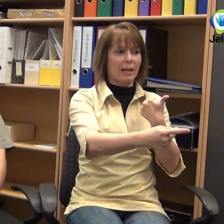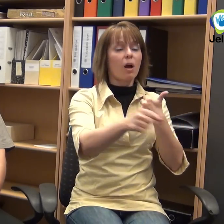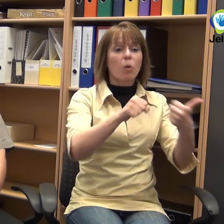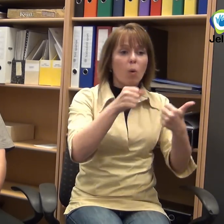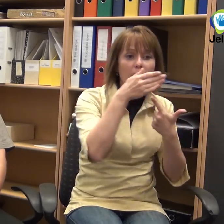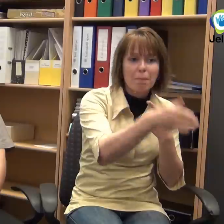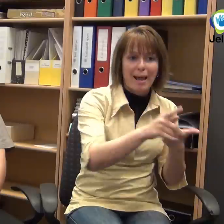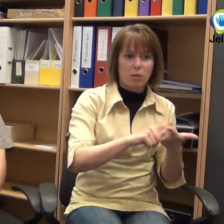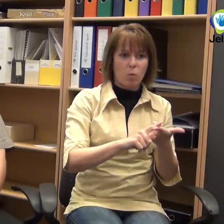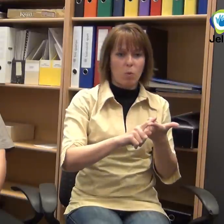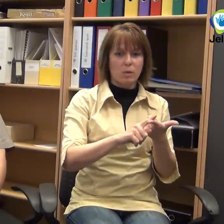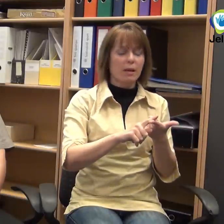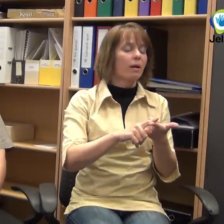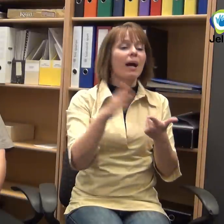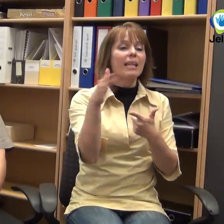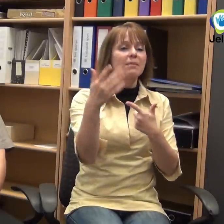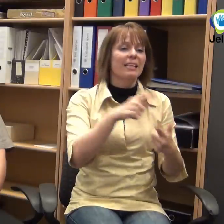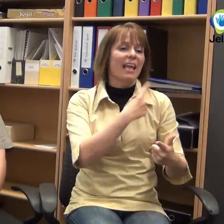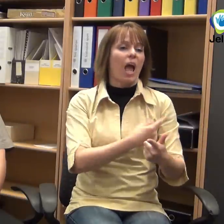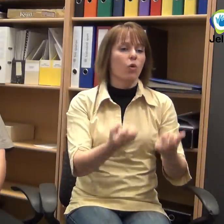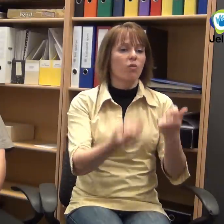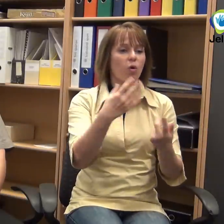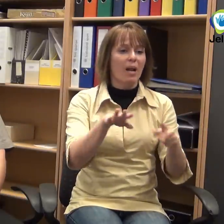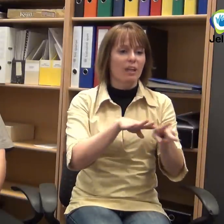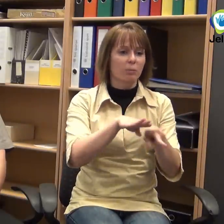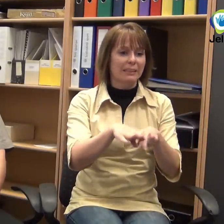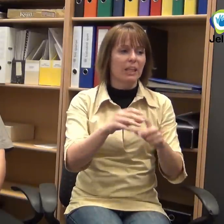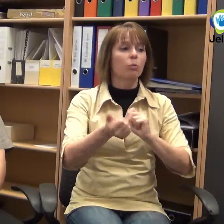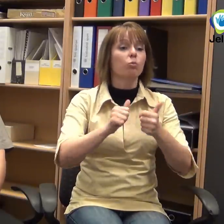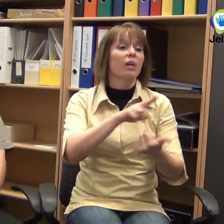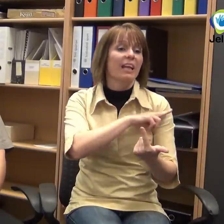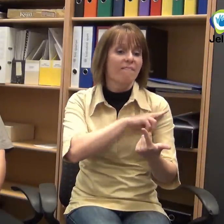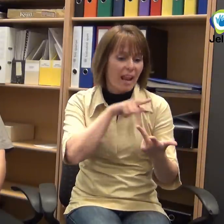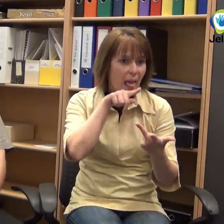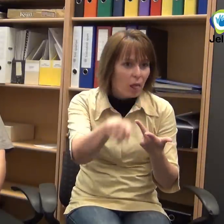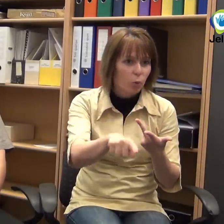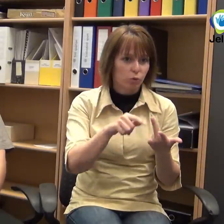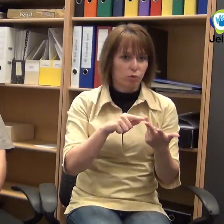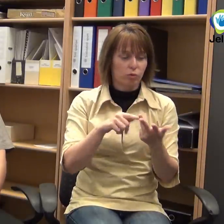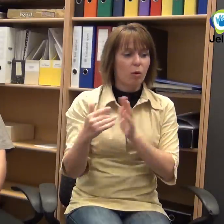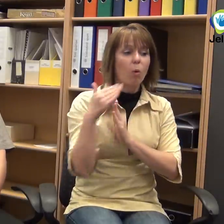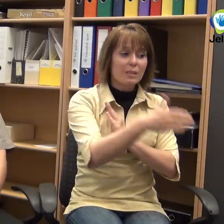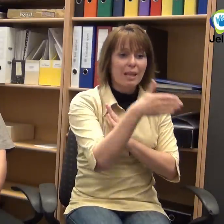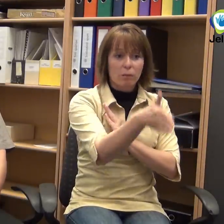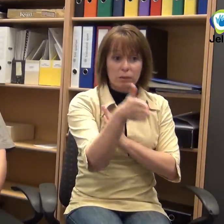Nemzeti Erőforrás Minisztériumnak a sportért felelős főosztályához, illetve azoknak a vezetőihez.